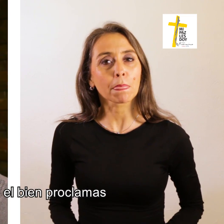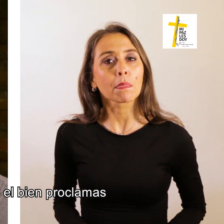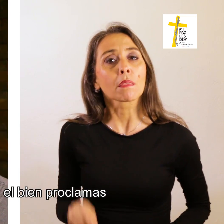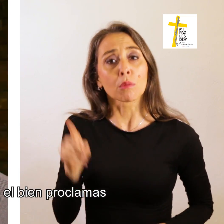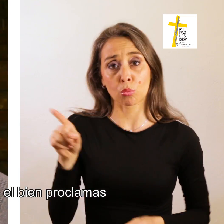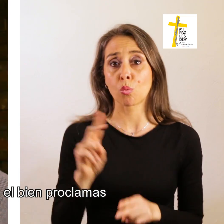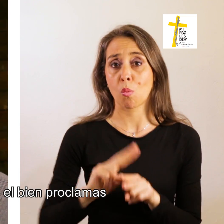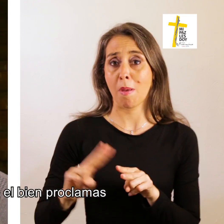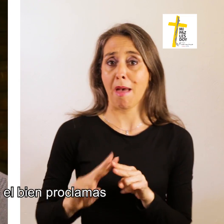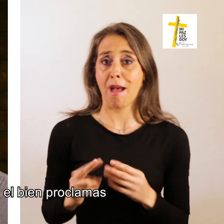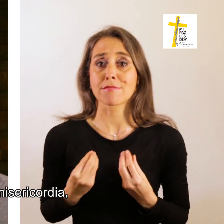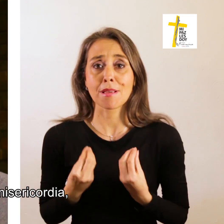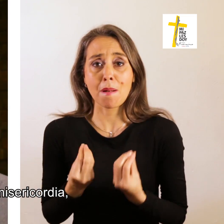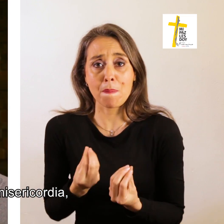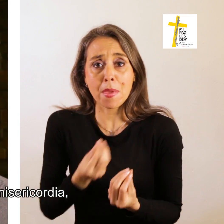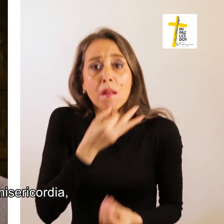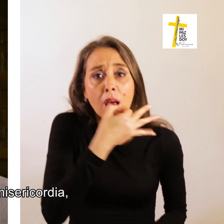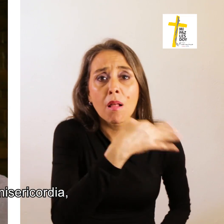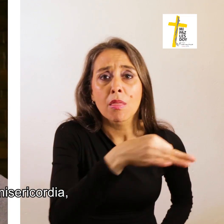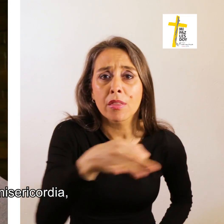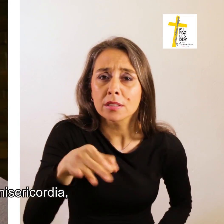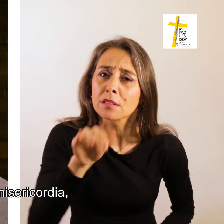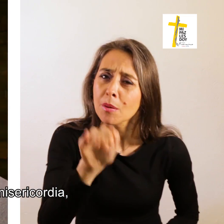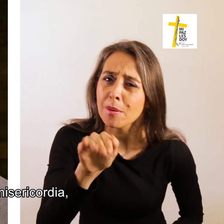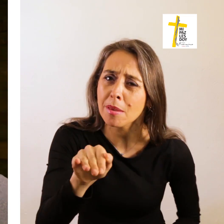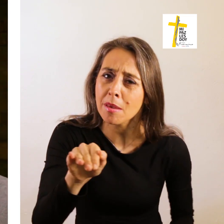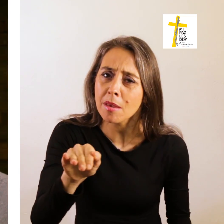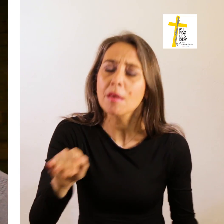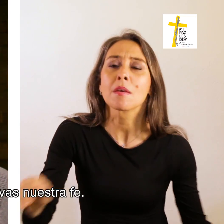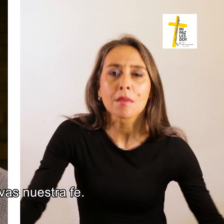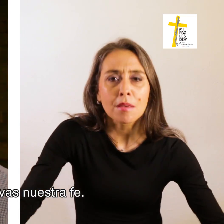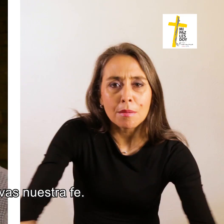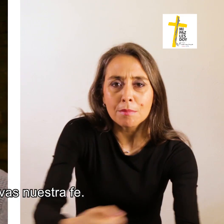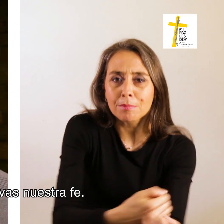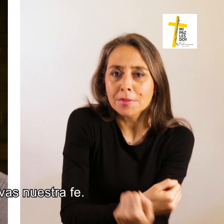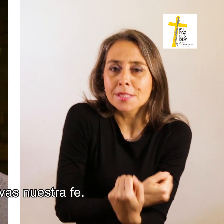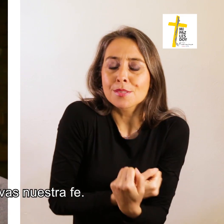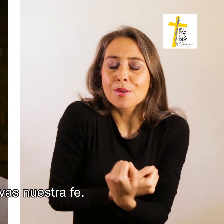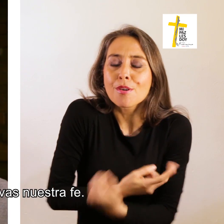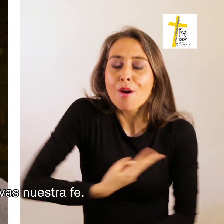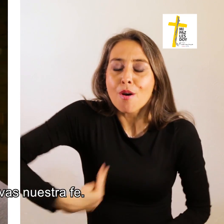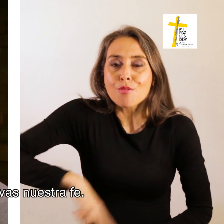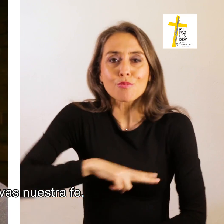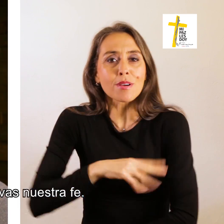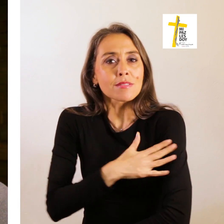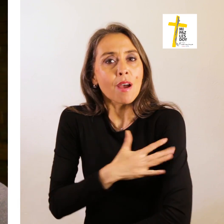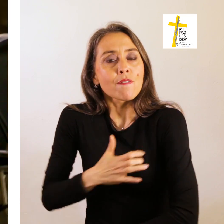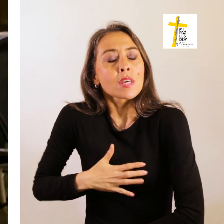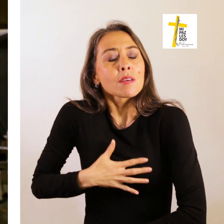Haciendo el bien proclamas la misericordia, renuevas nuestra fe.